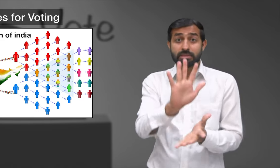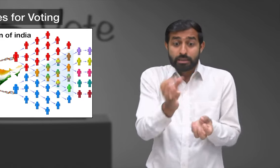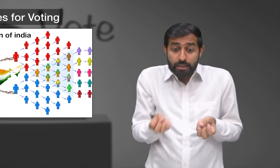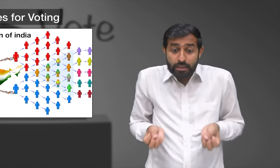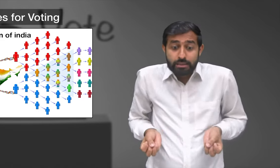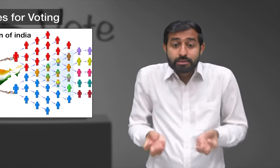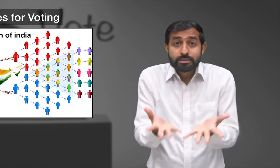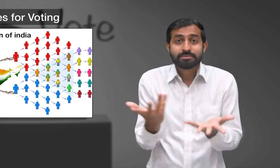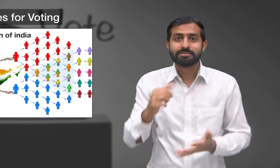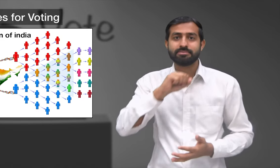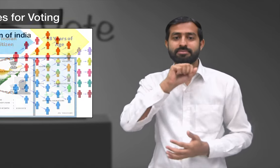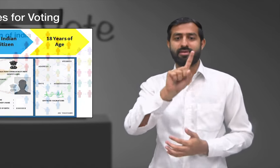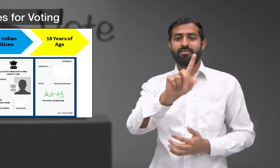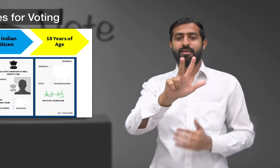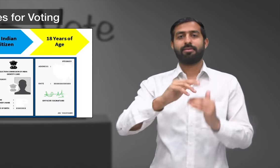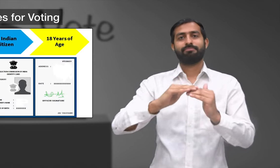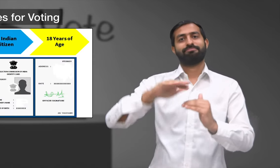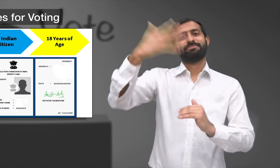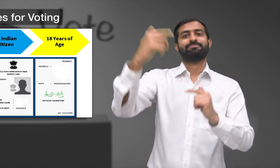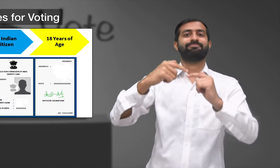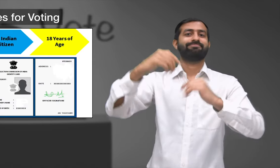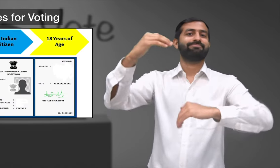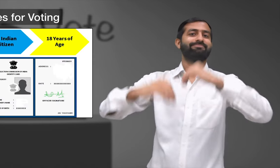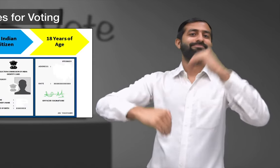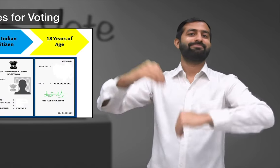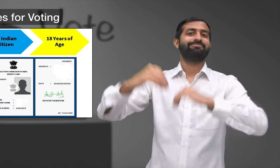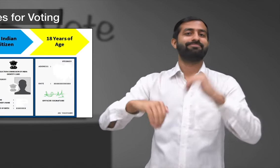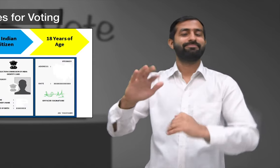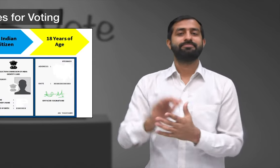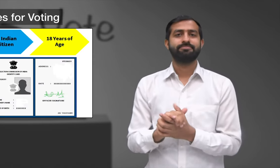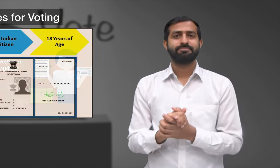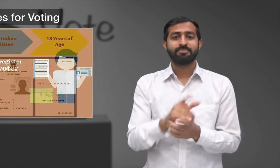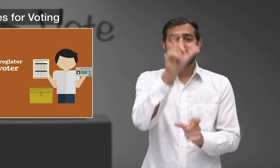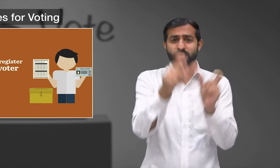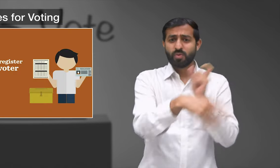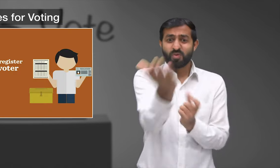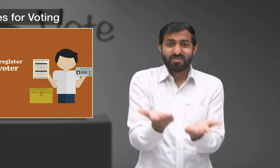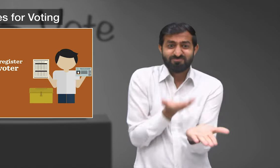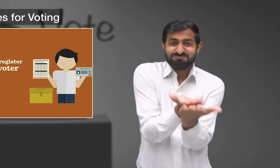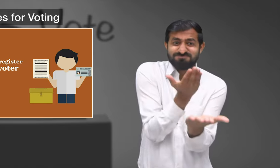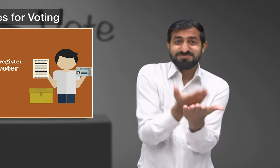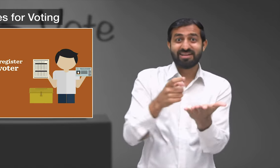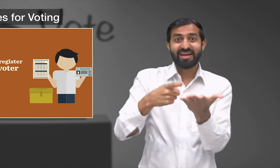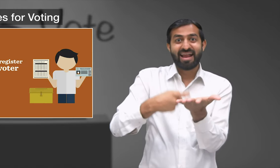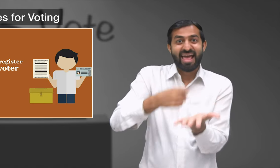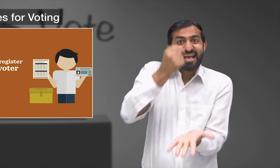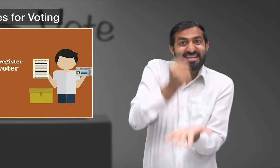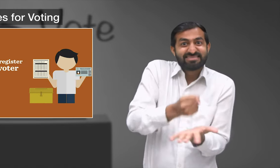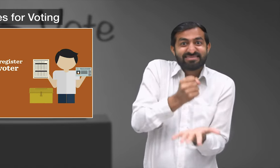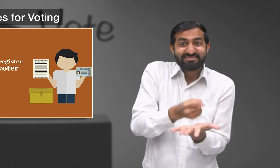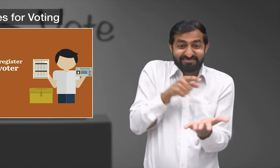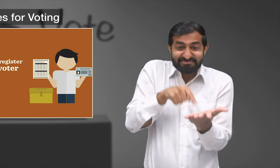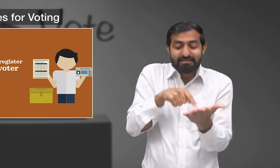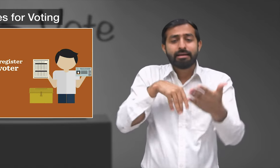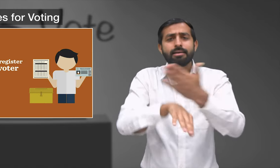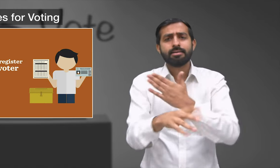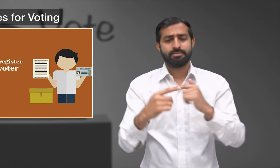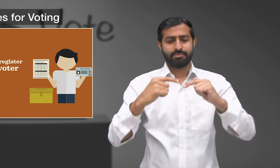जिनकी उम्र 18 साल या अधिक होनी चाहिए मतदाता का पंजीयन एवं